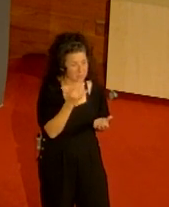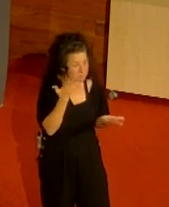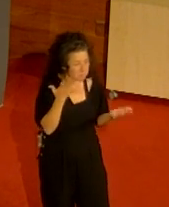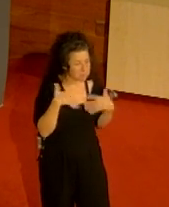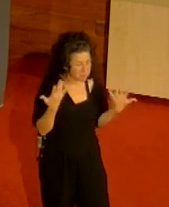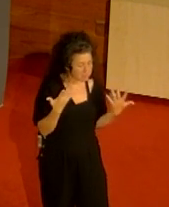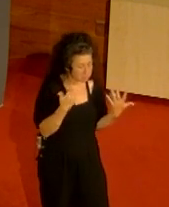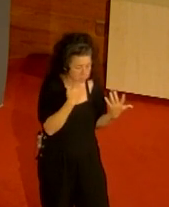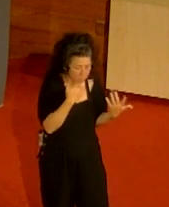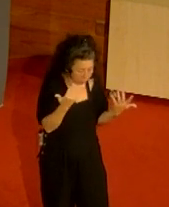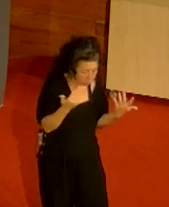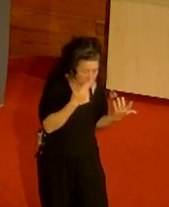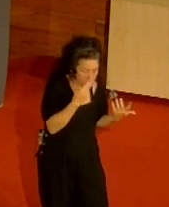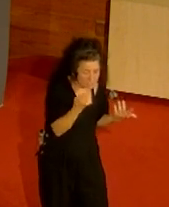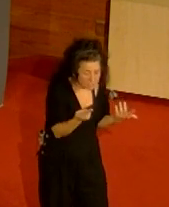día,